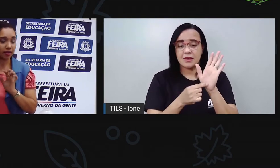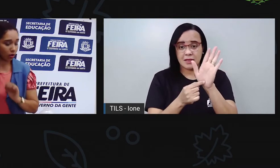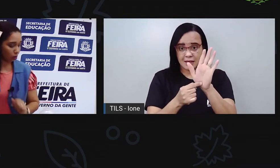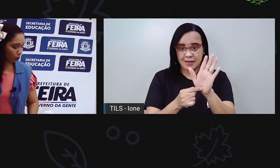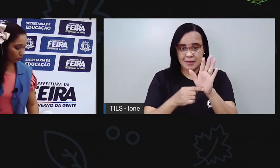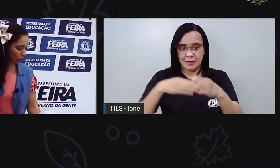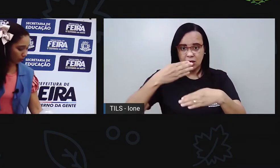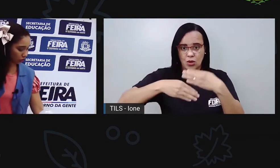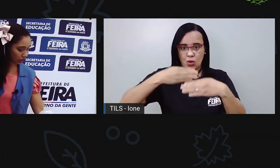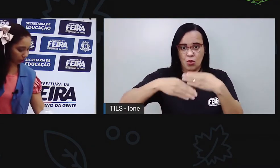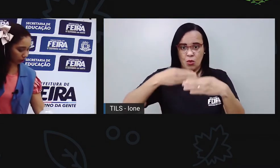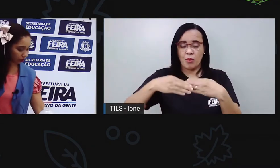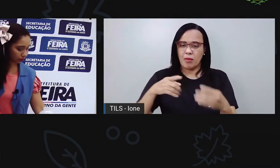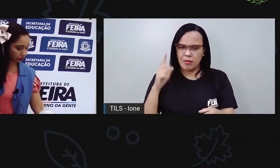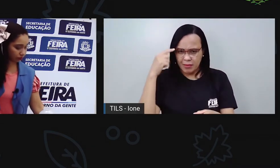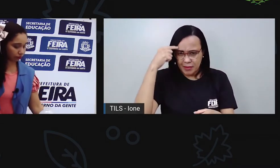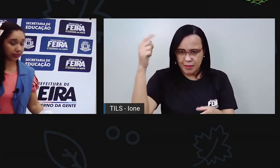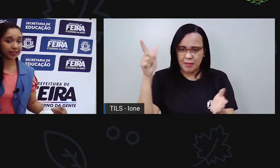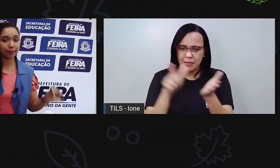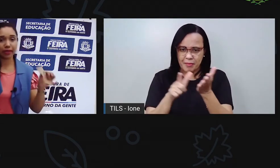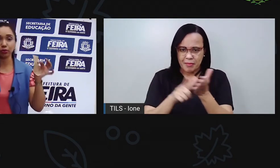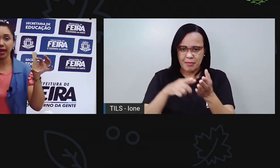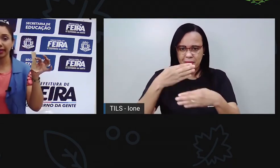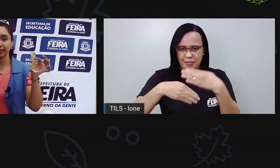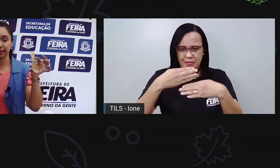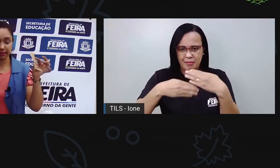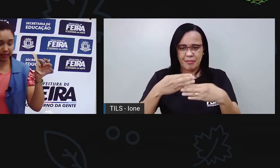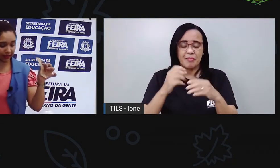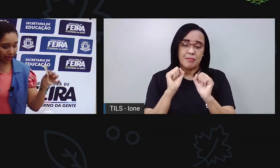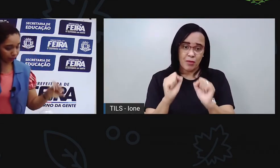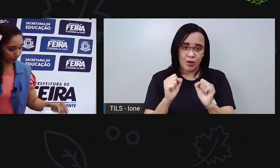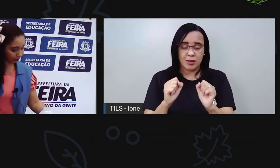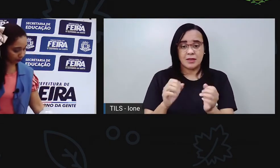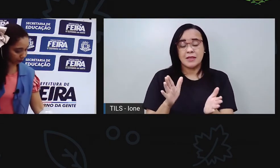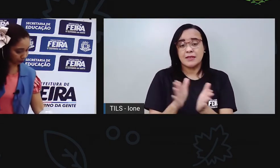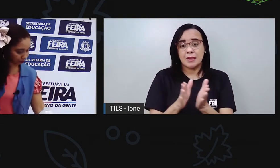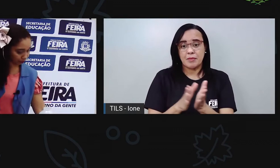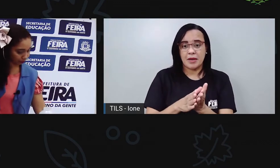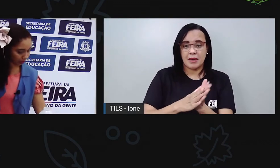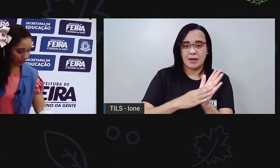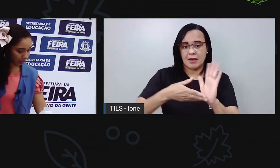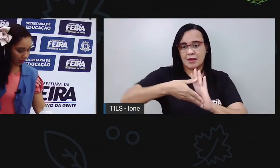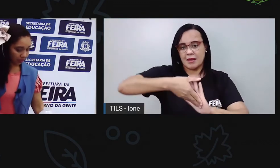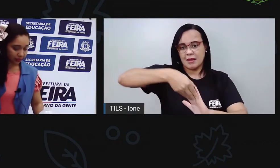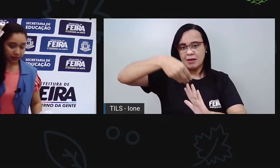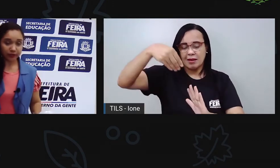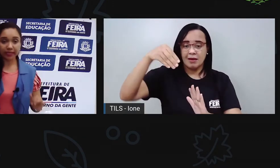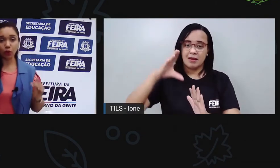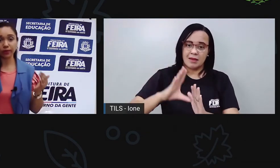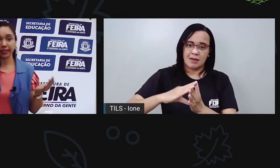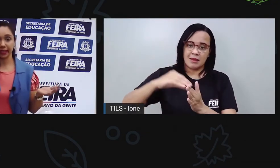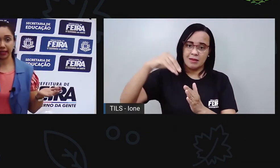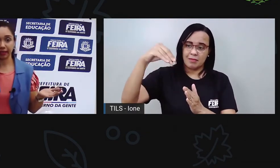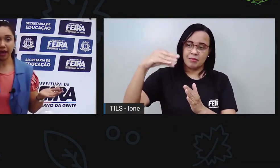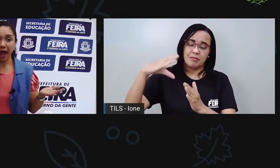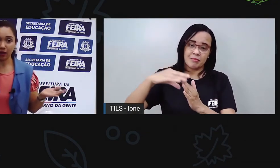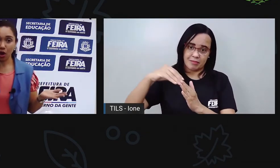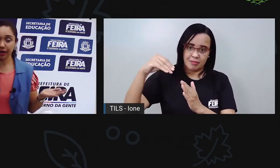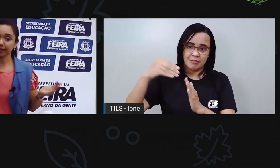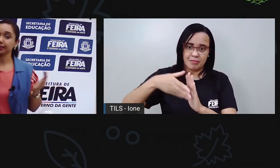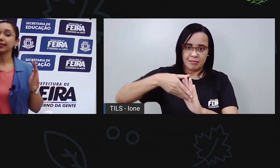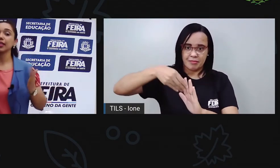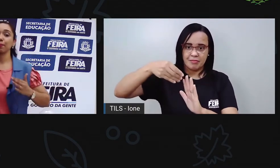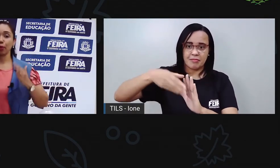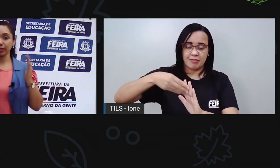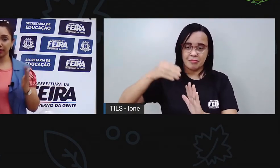apoiar o outro objeto. Também durex, tá certo? Se você não conseguir